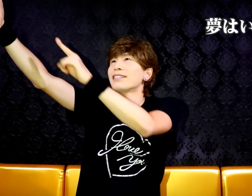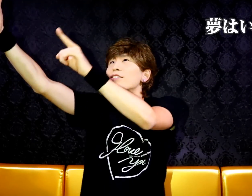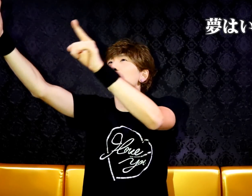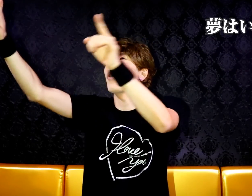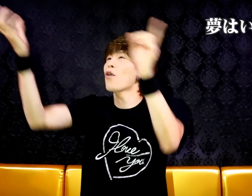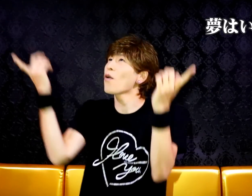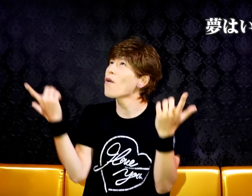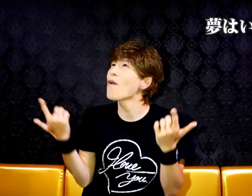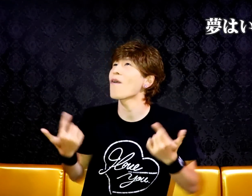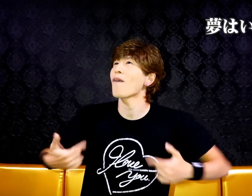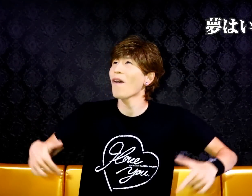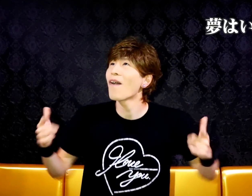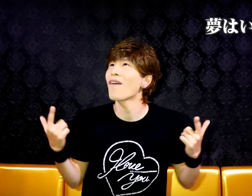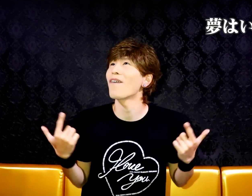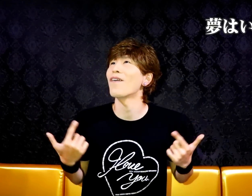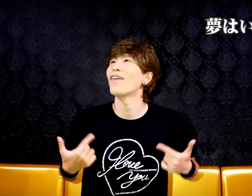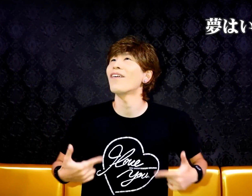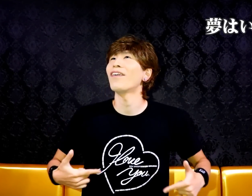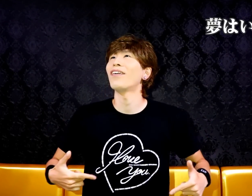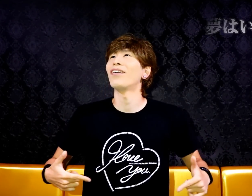つも